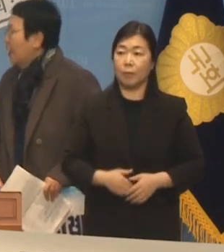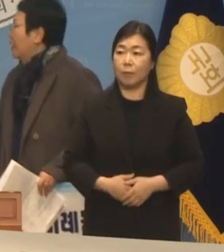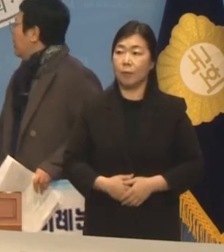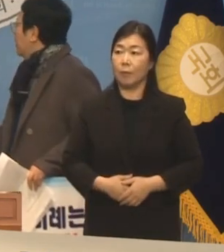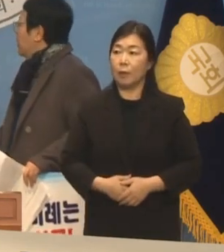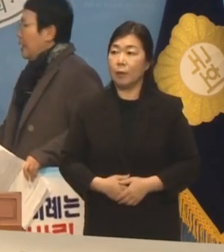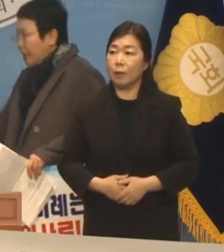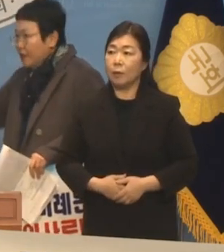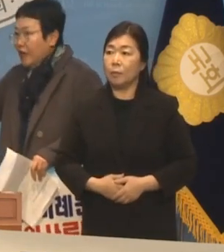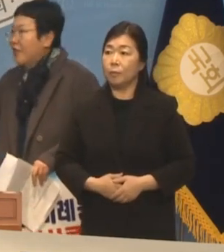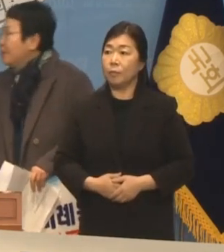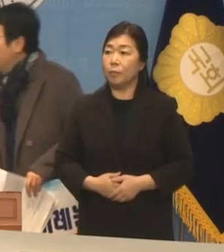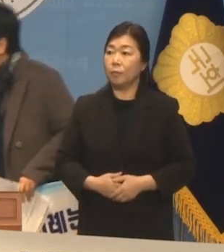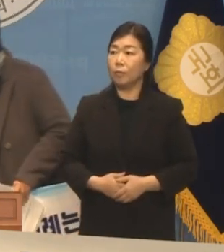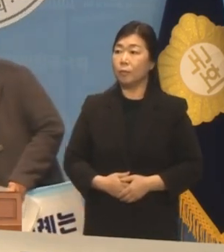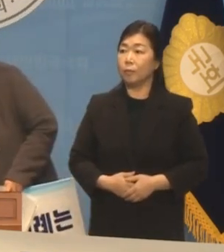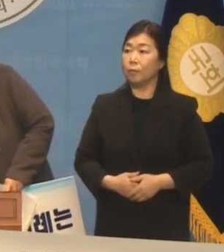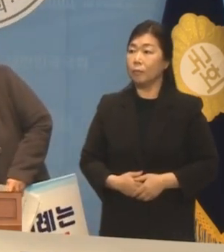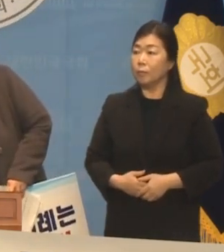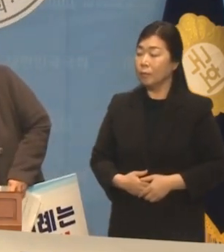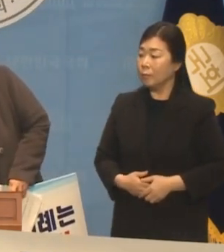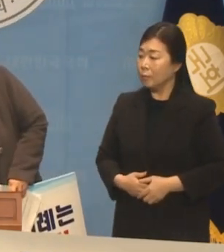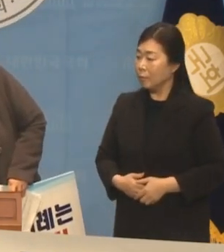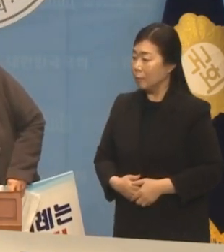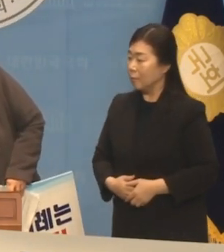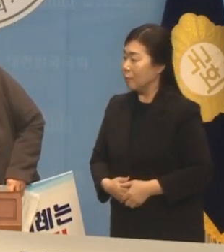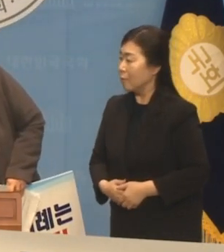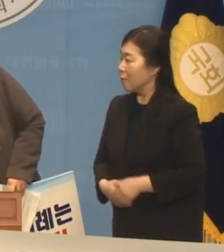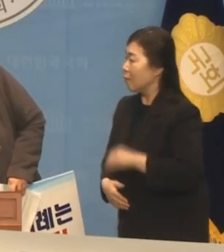감사합니다 아니 기 가시 돼